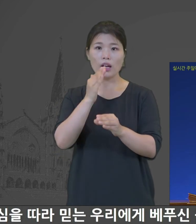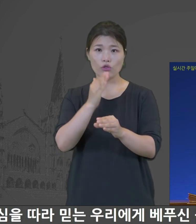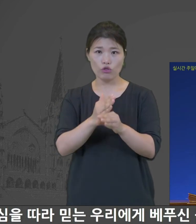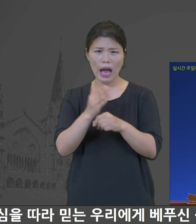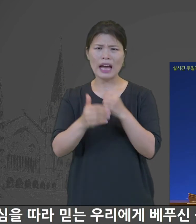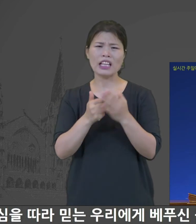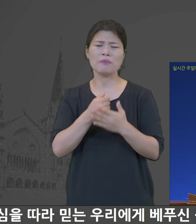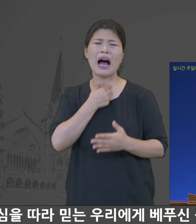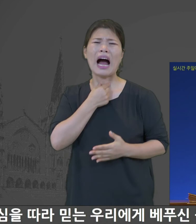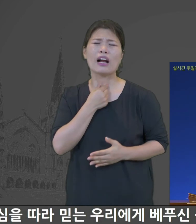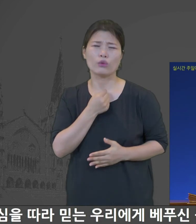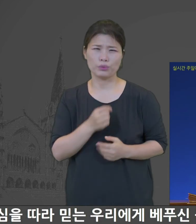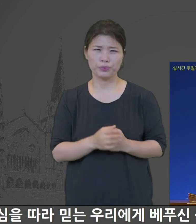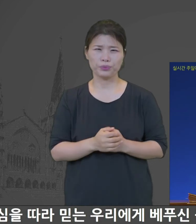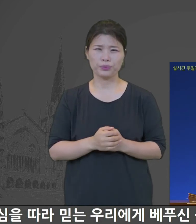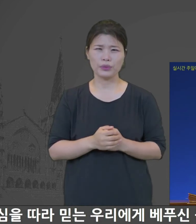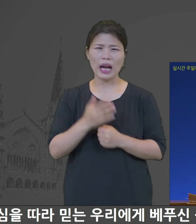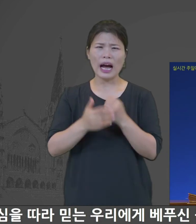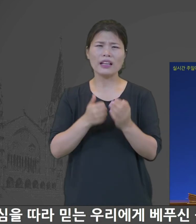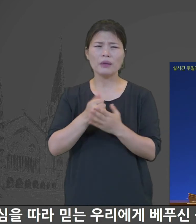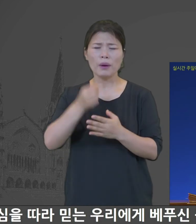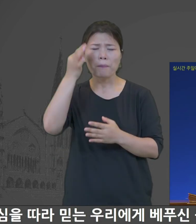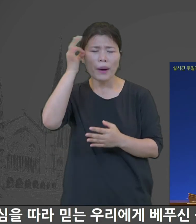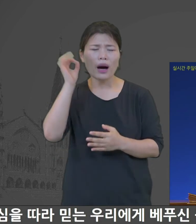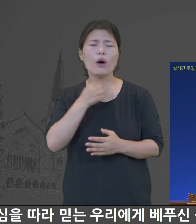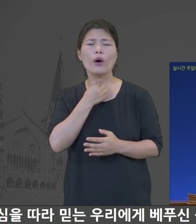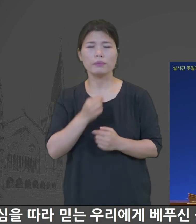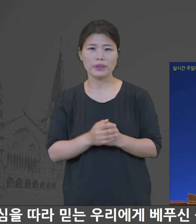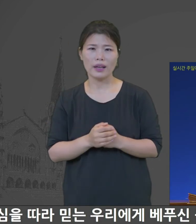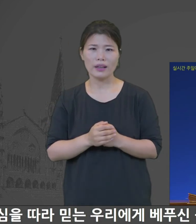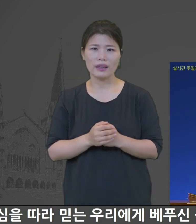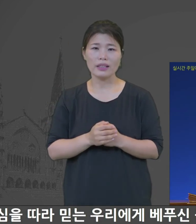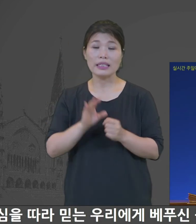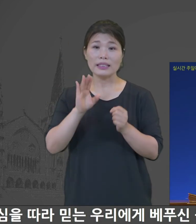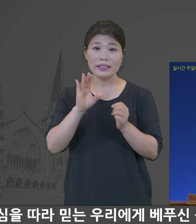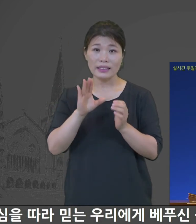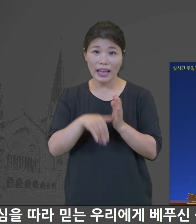원했습니다. 그런데 하나님 알게 해달라고 기도하지 않았습니다. 참